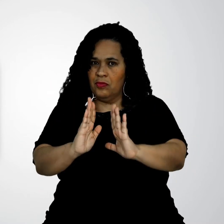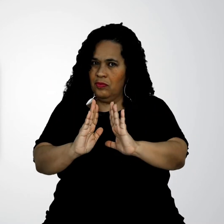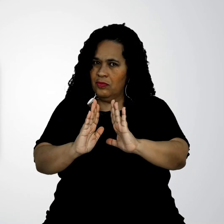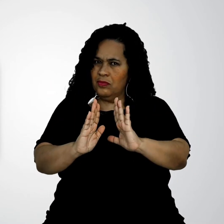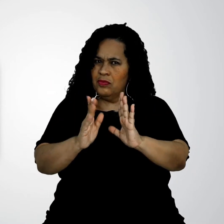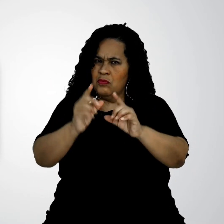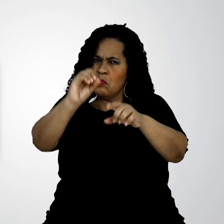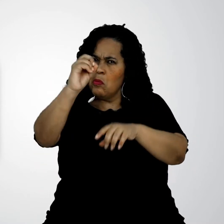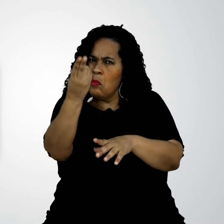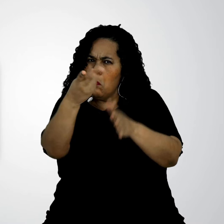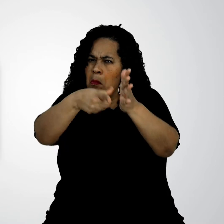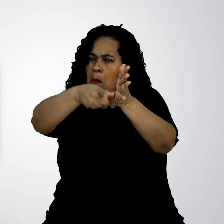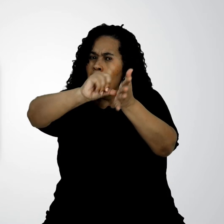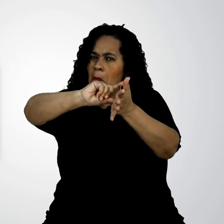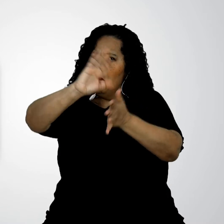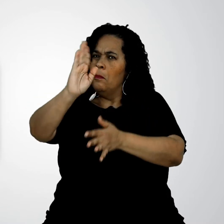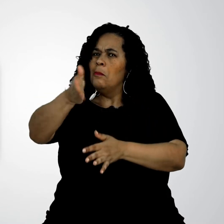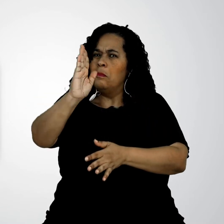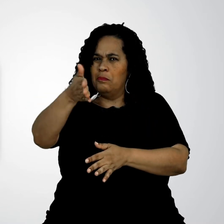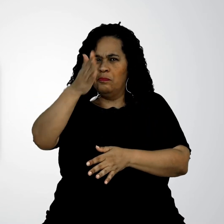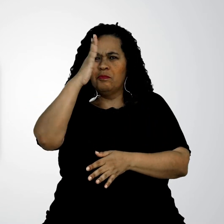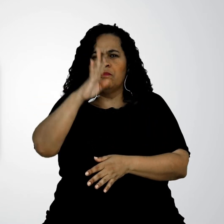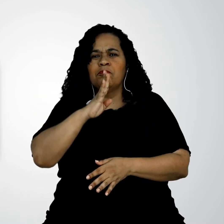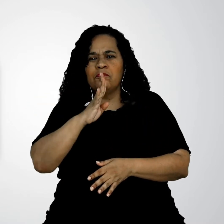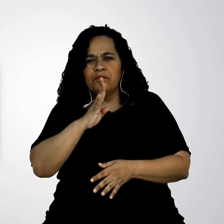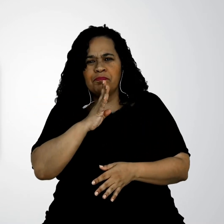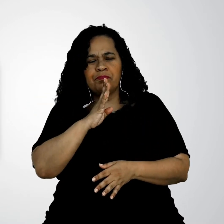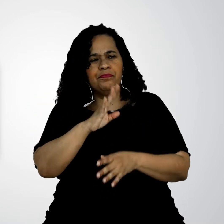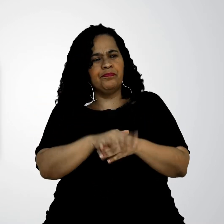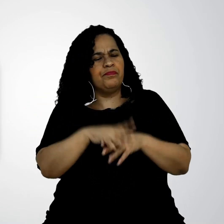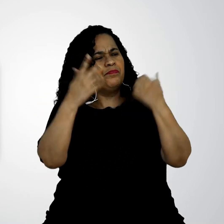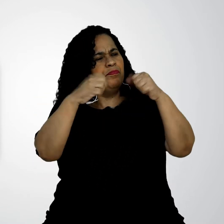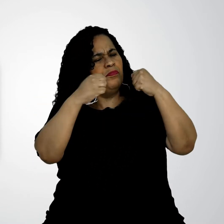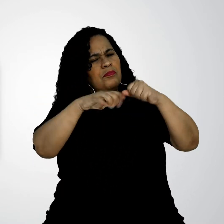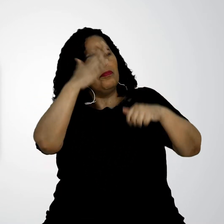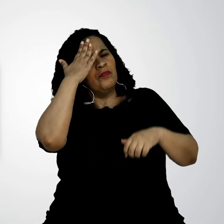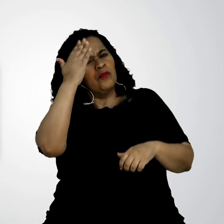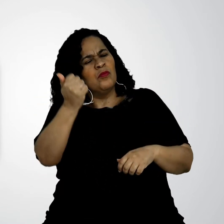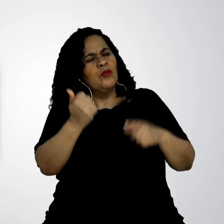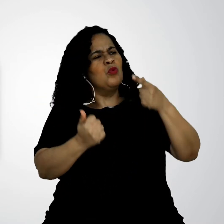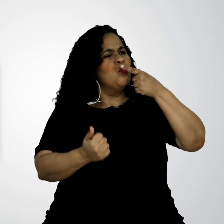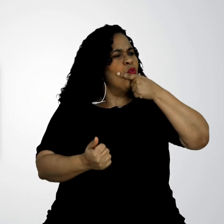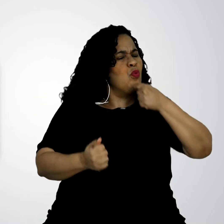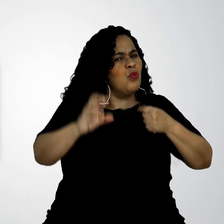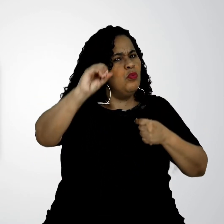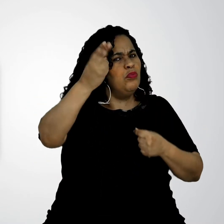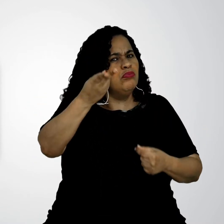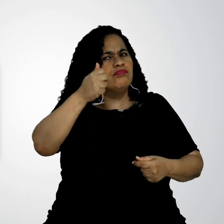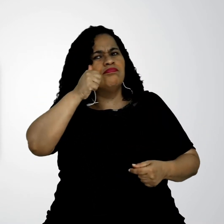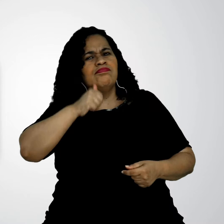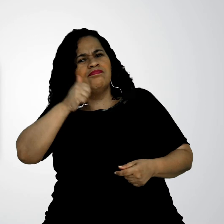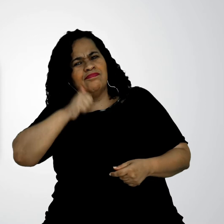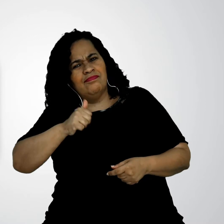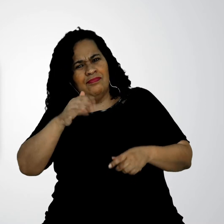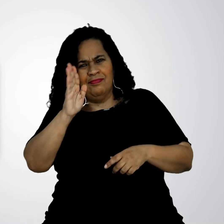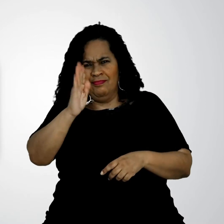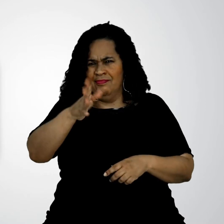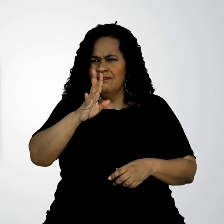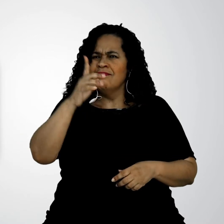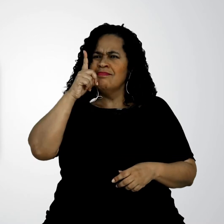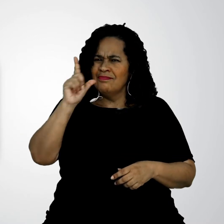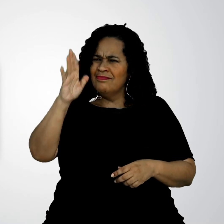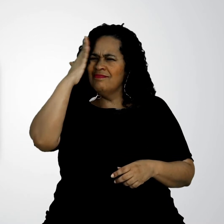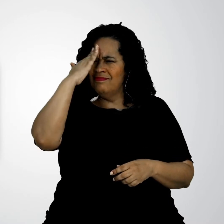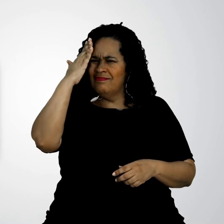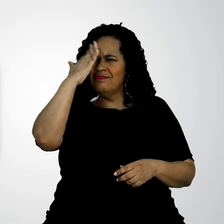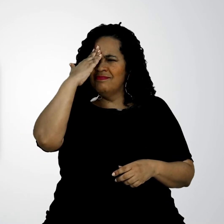Mas a grande expectativa é definir o sexo da criança. Logo, se a gente entende que, se a gente percebe que nasce homem,